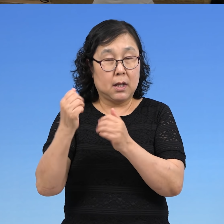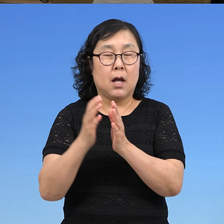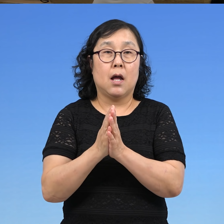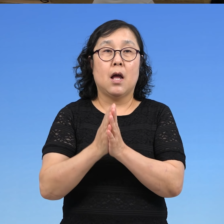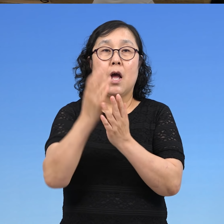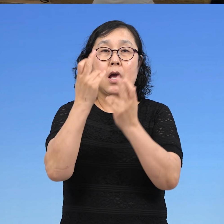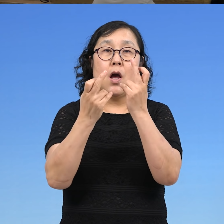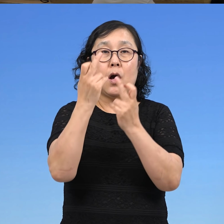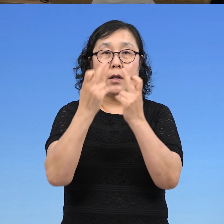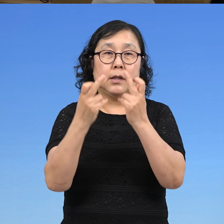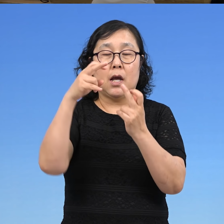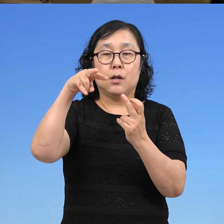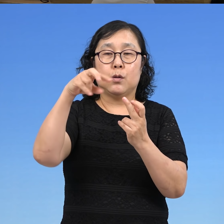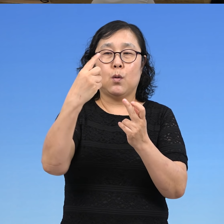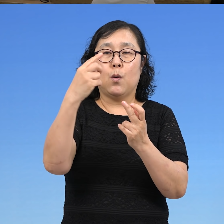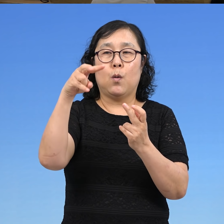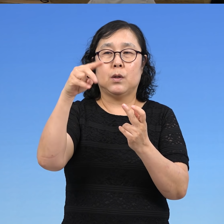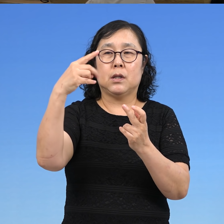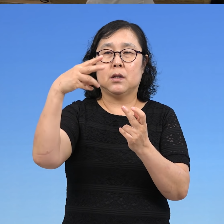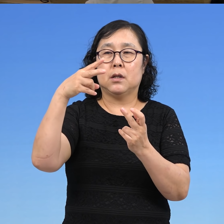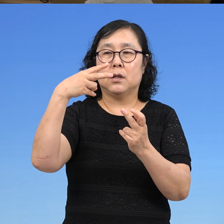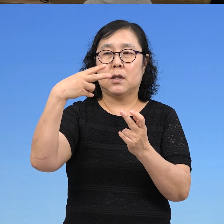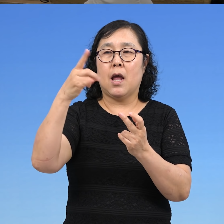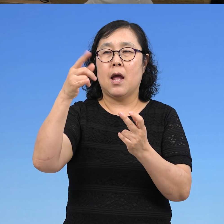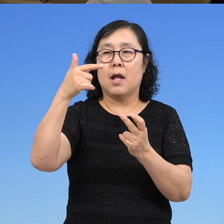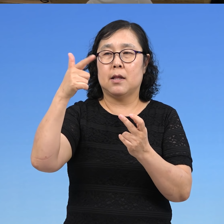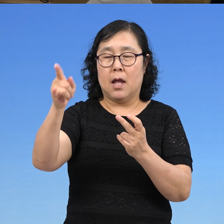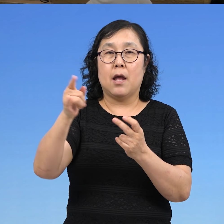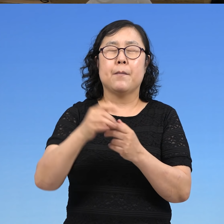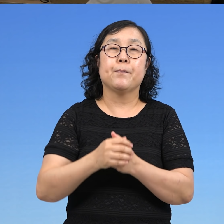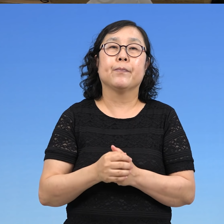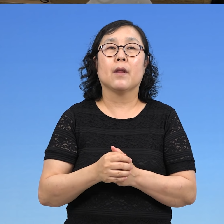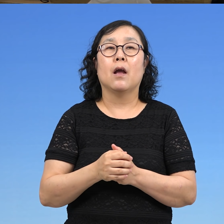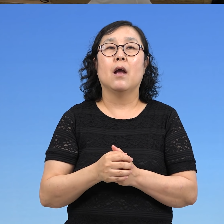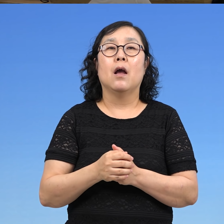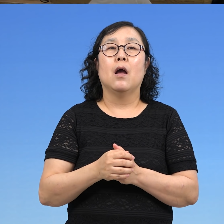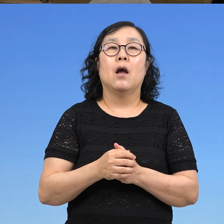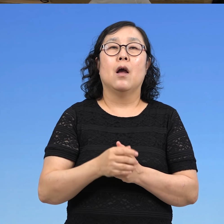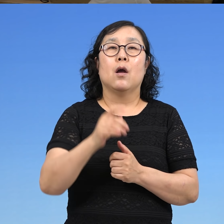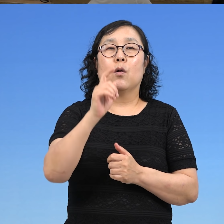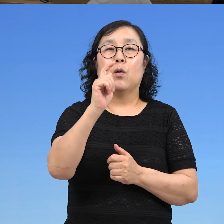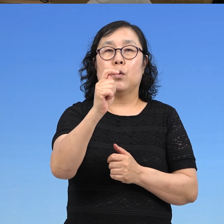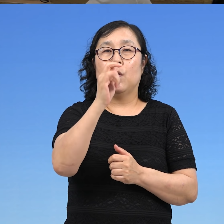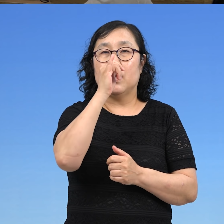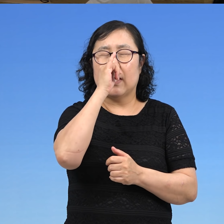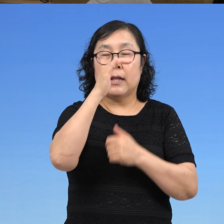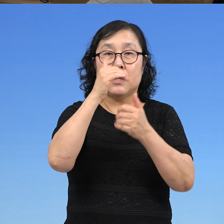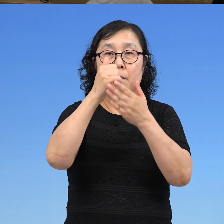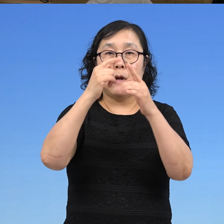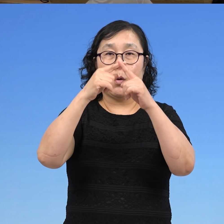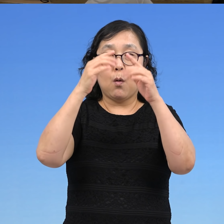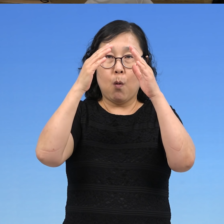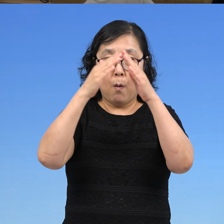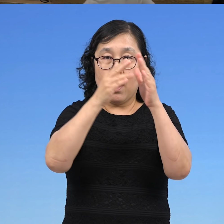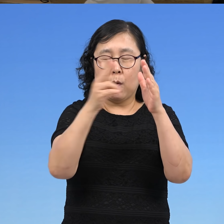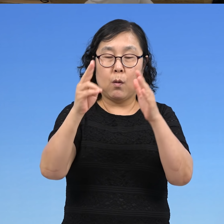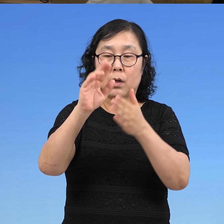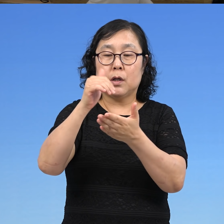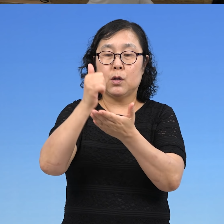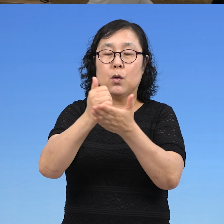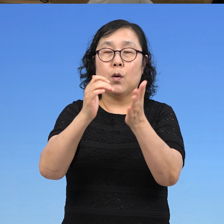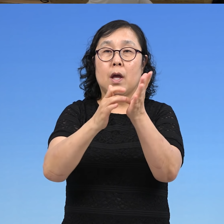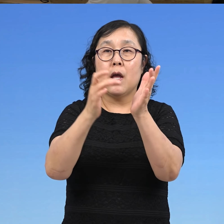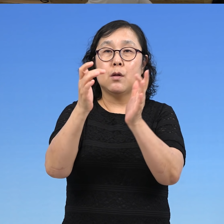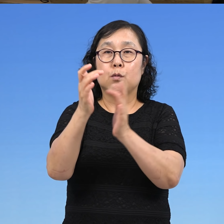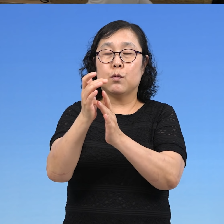바울과 형제 의 소수 대 내는 그 다음이 제례 또 부르심의 나옵니다 고린도에 있는 하나님의 교회 곧